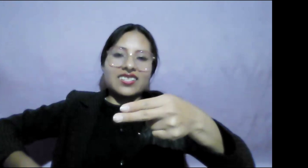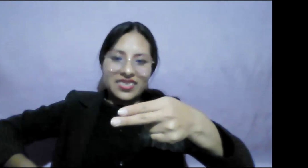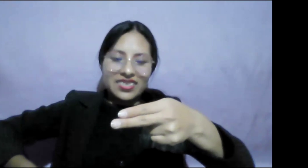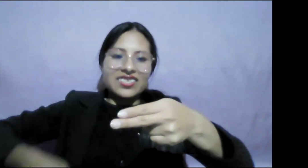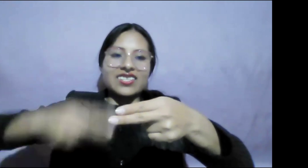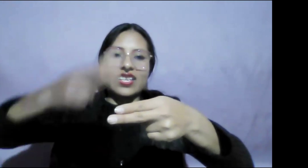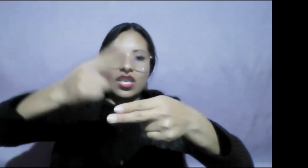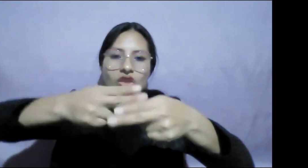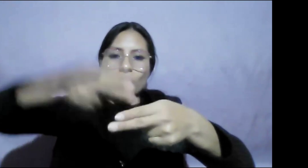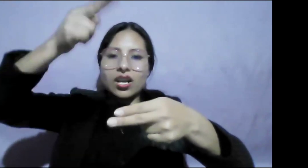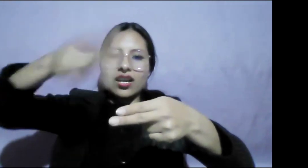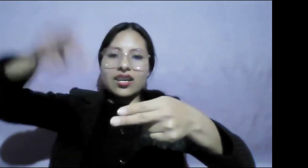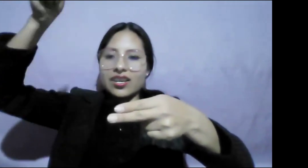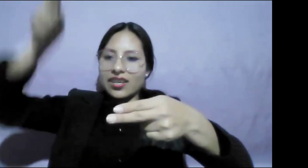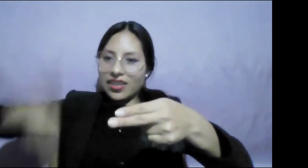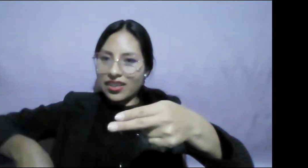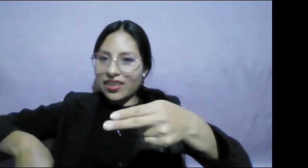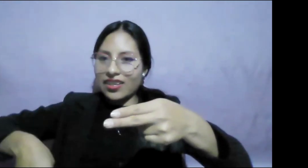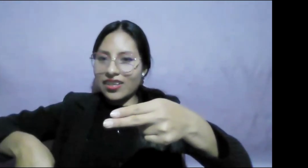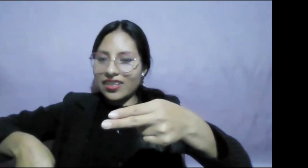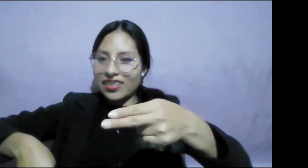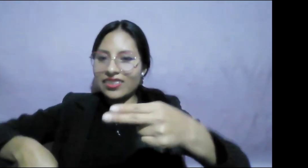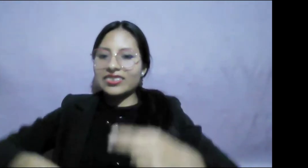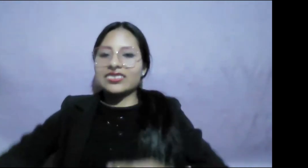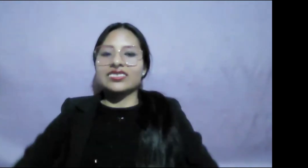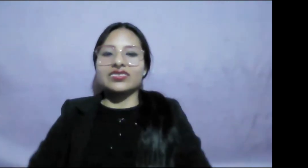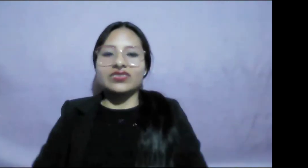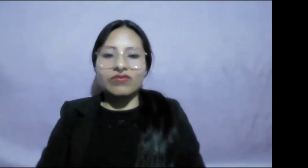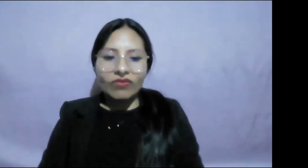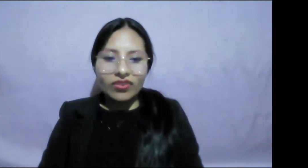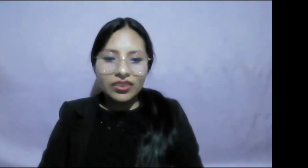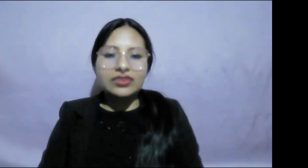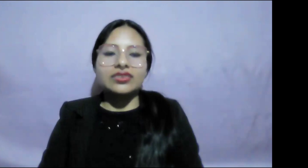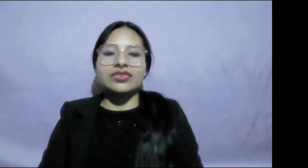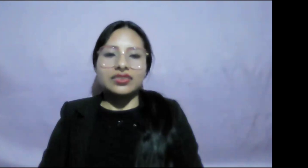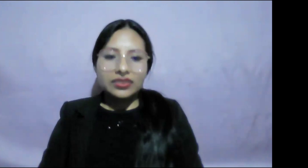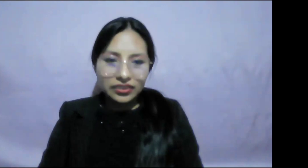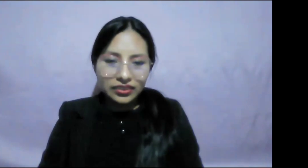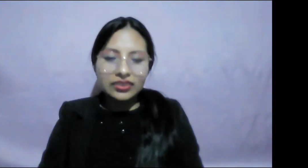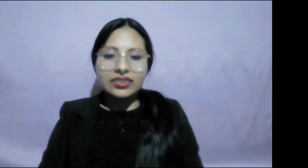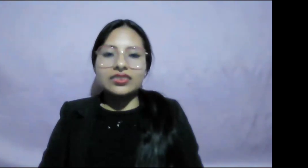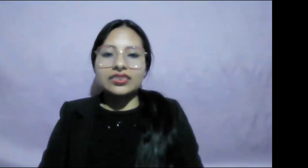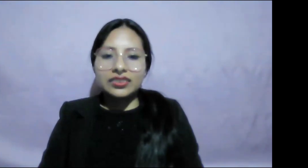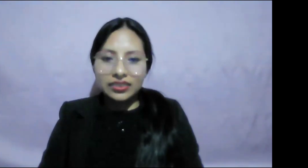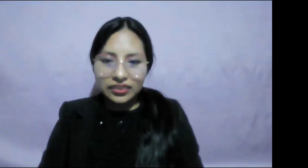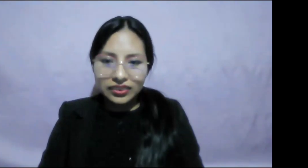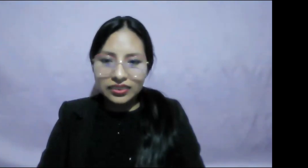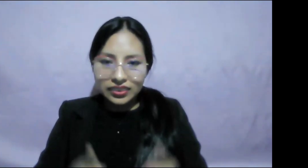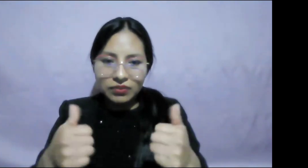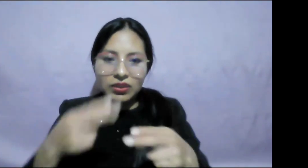está guáscara la H y hacia abajo Sí guáscara